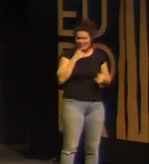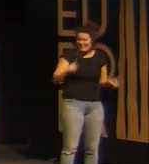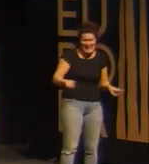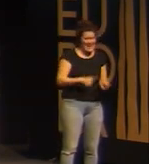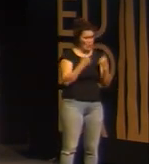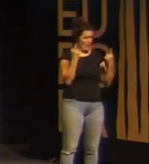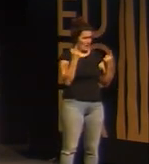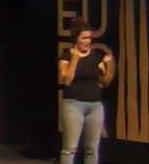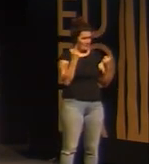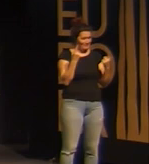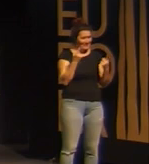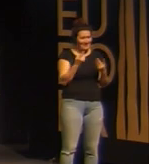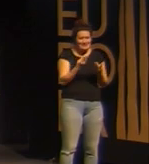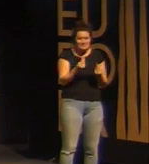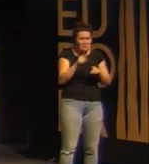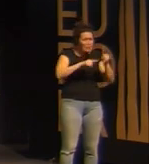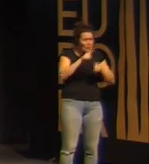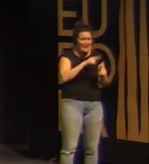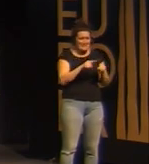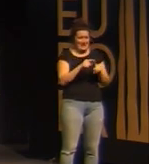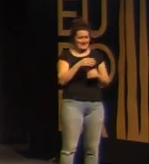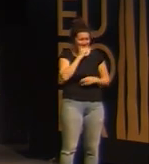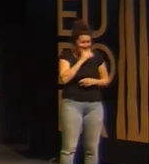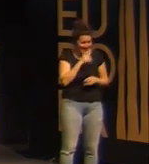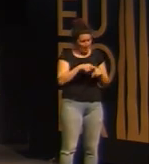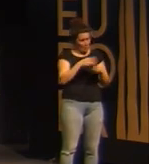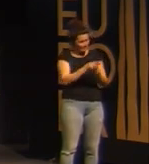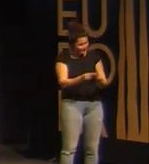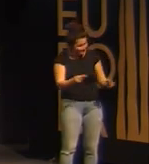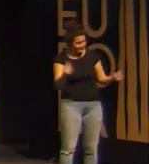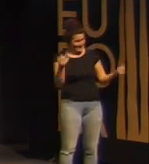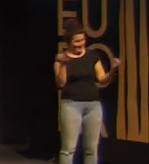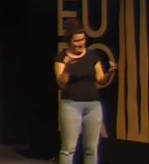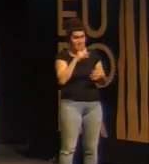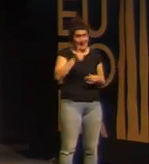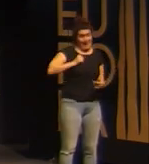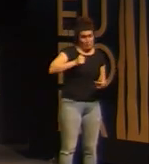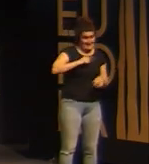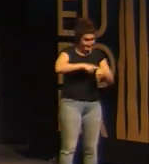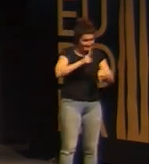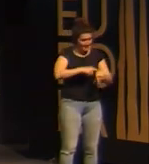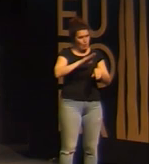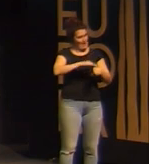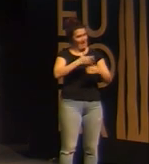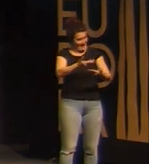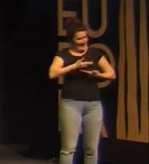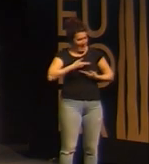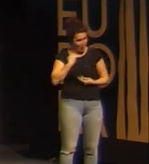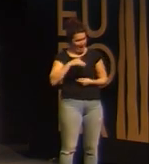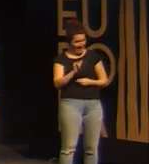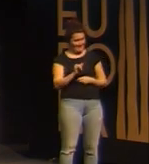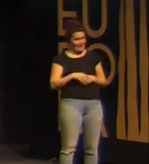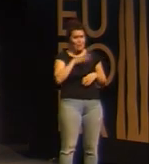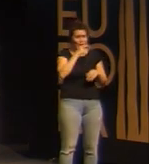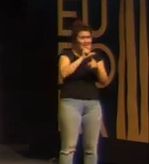relativizar el drama para intentar aprovechar muy bien el tiempo que nos ha sido regalado porque el final de la peli me lo sé